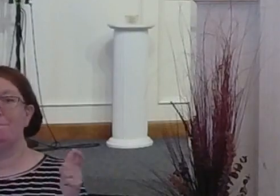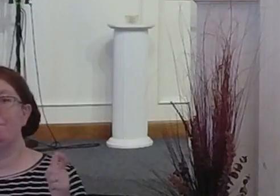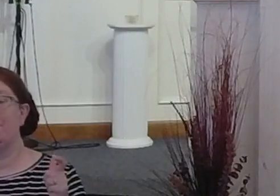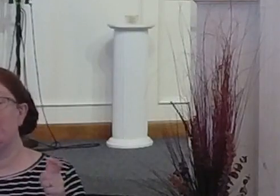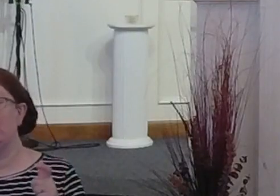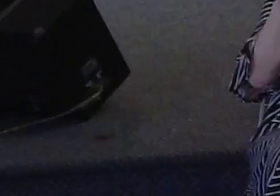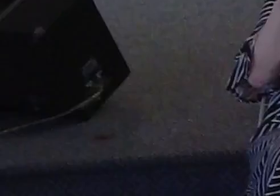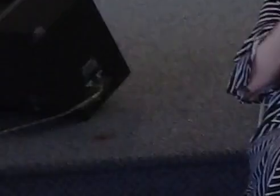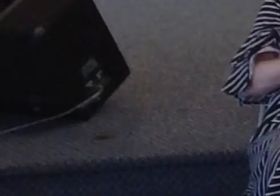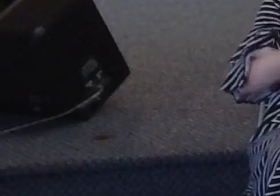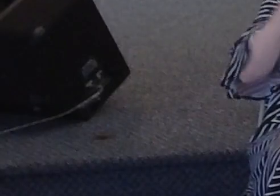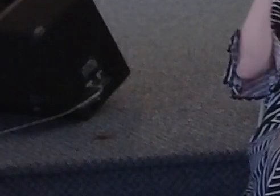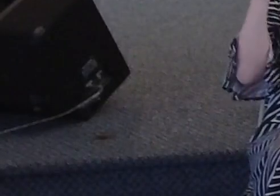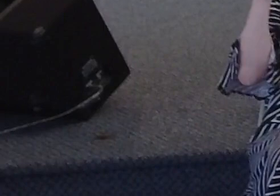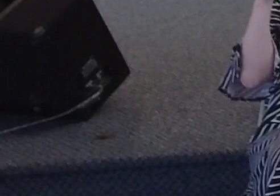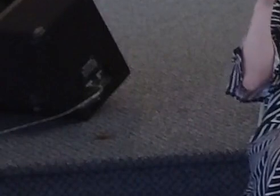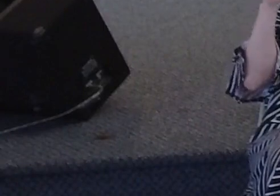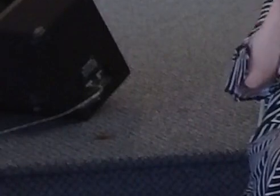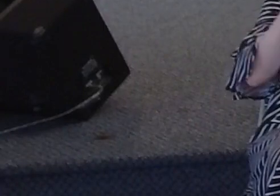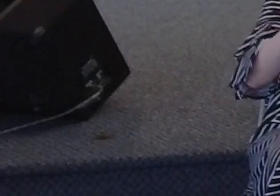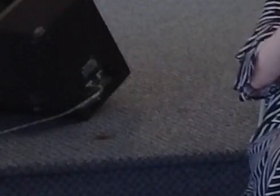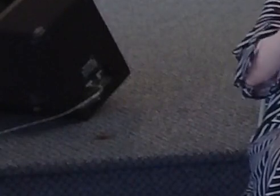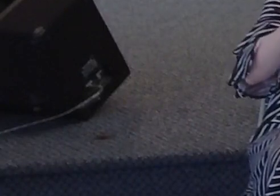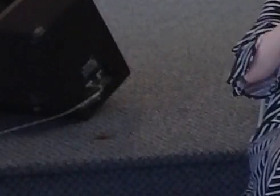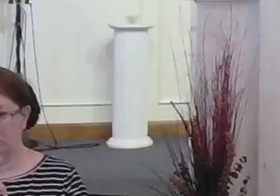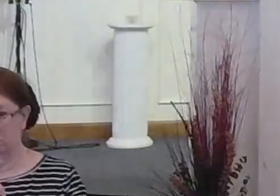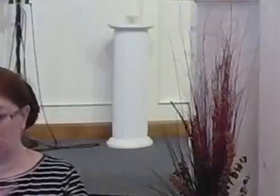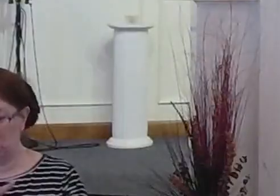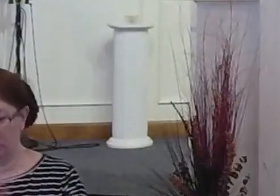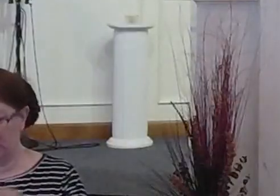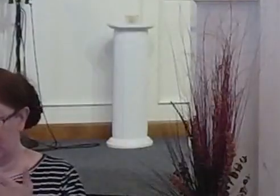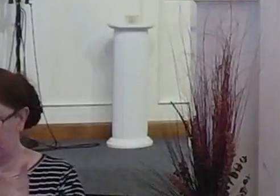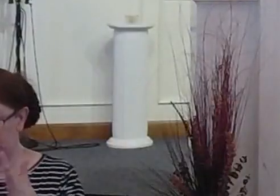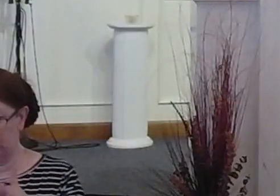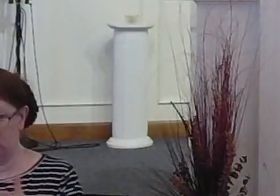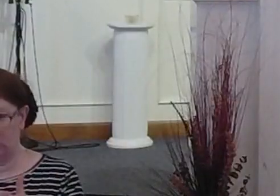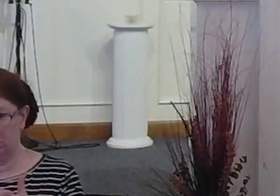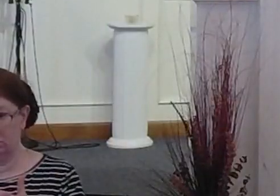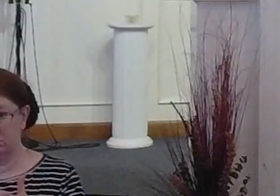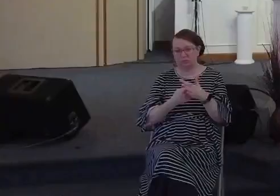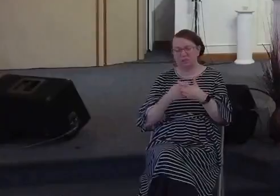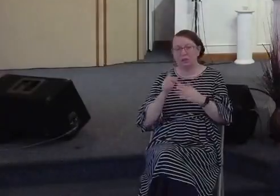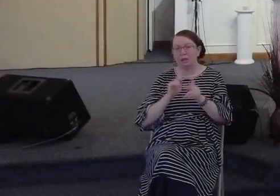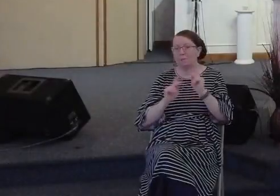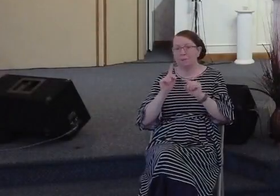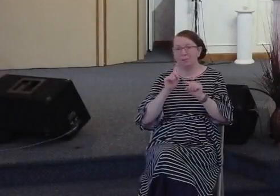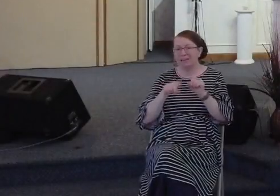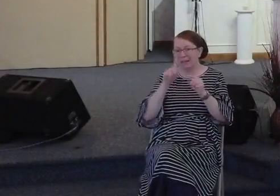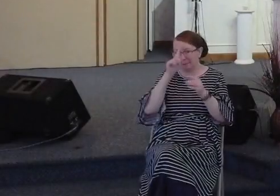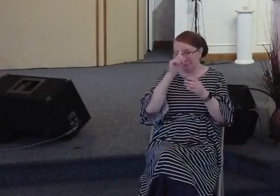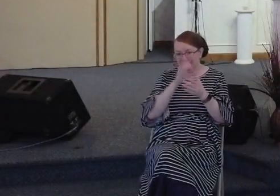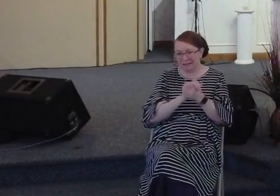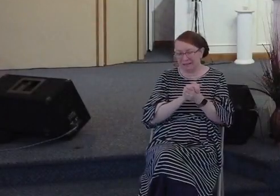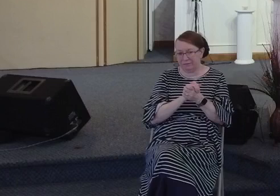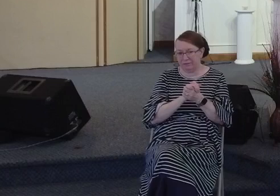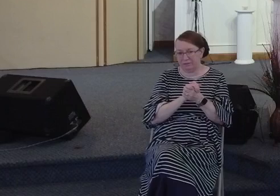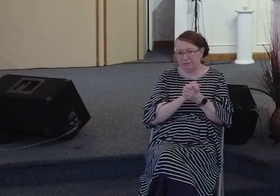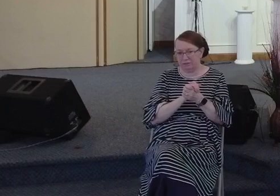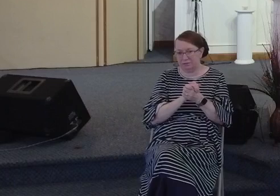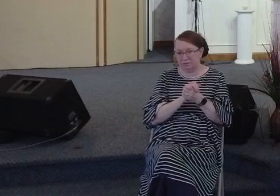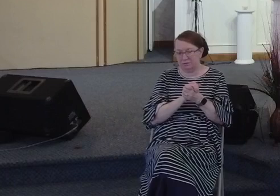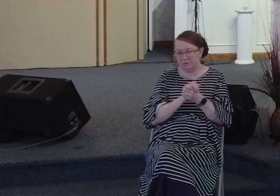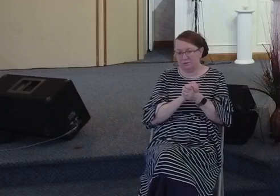crédito a cosas que no tienen sentido, como que nosotros fuimos creados de una explosión